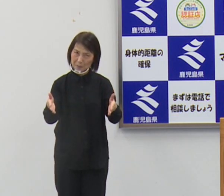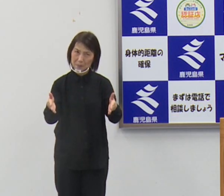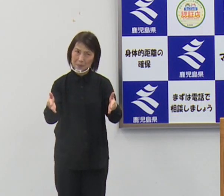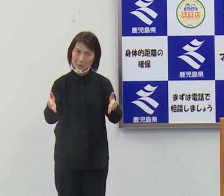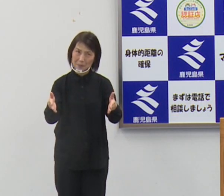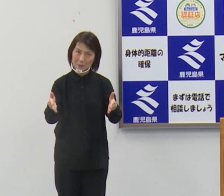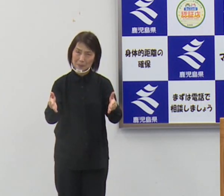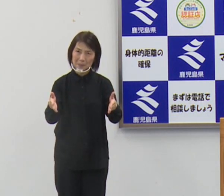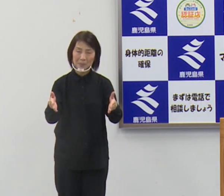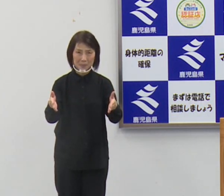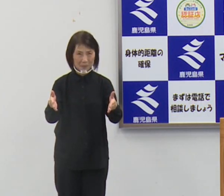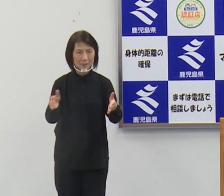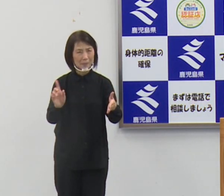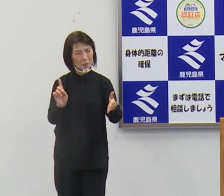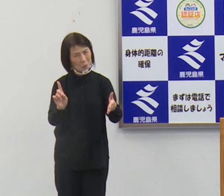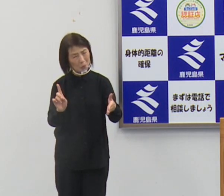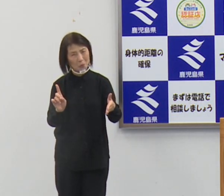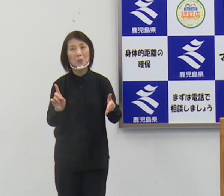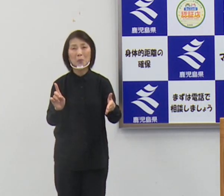なというのは、今